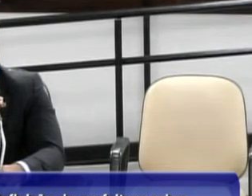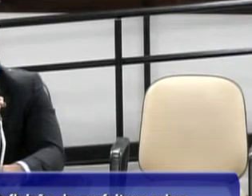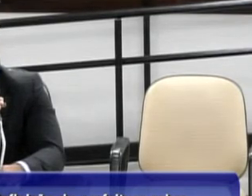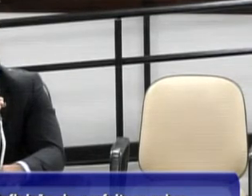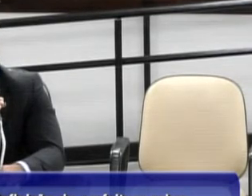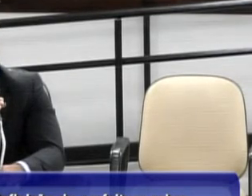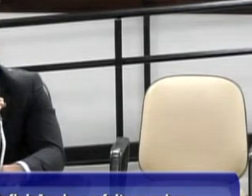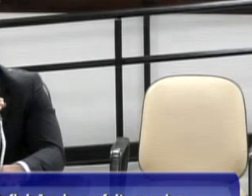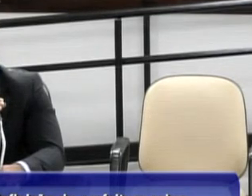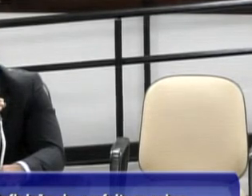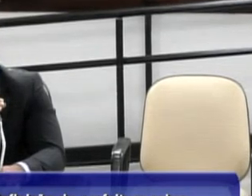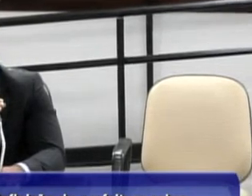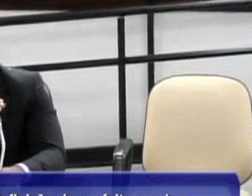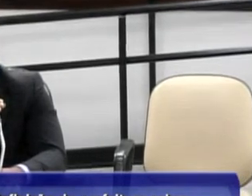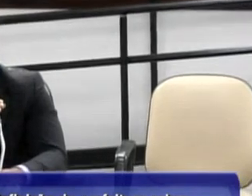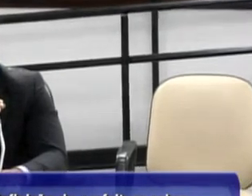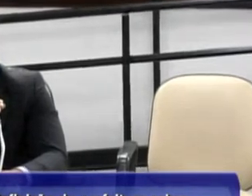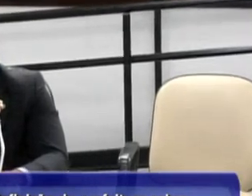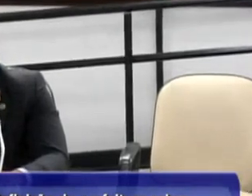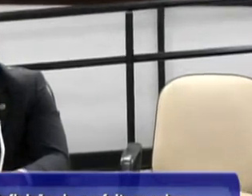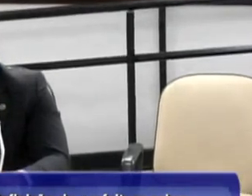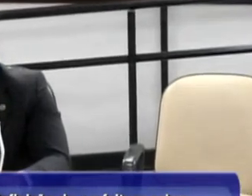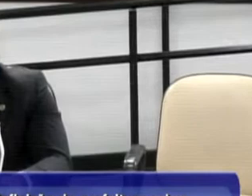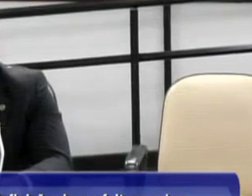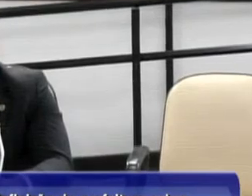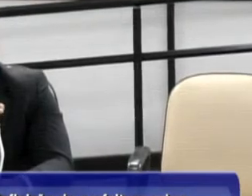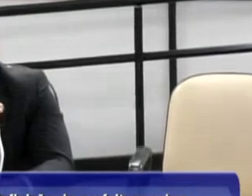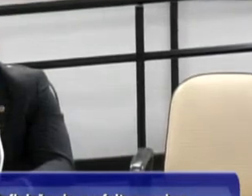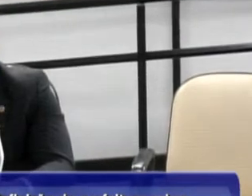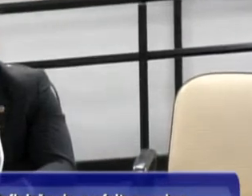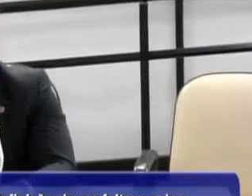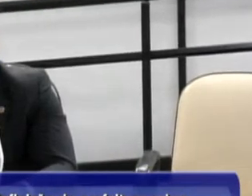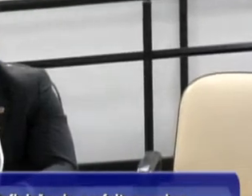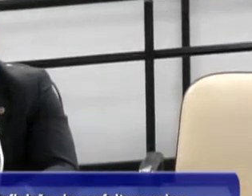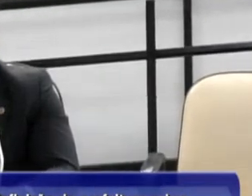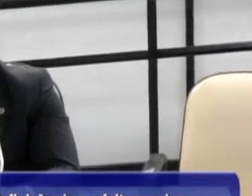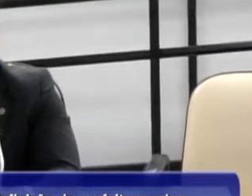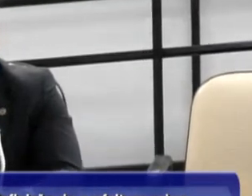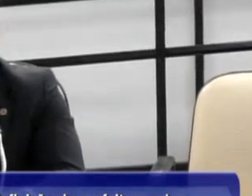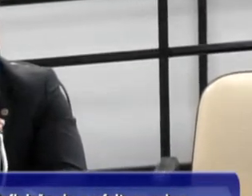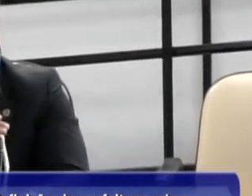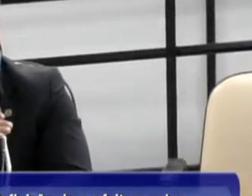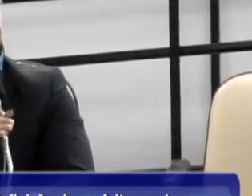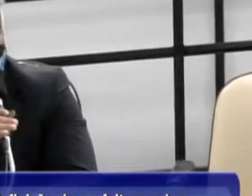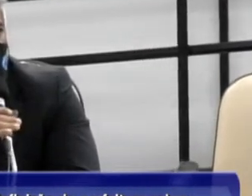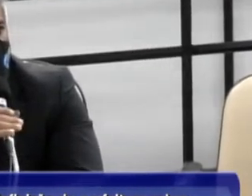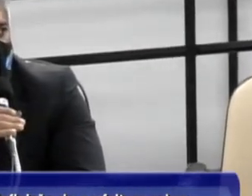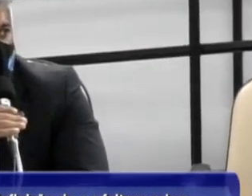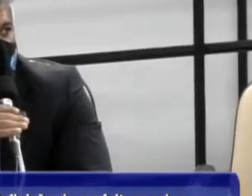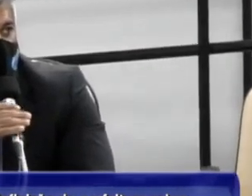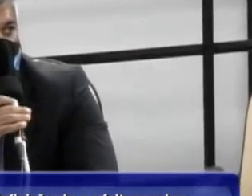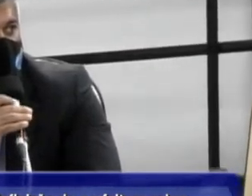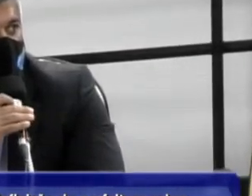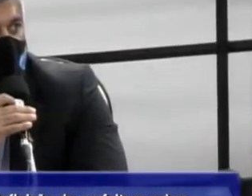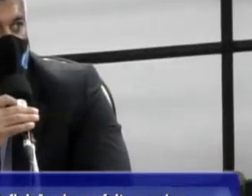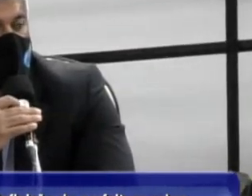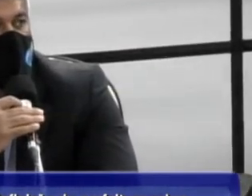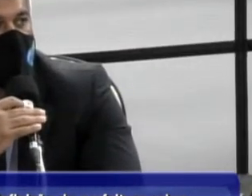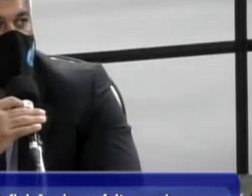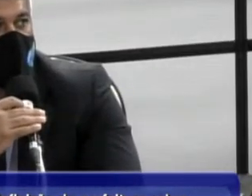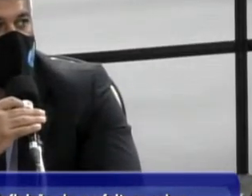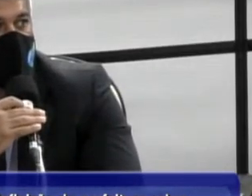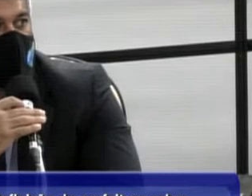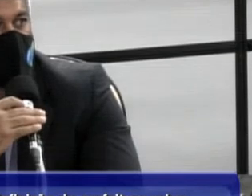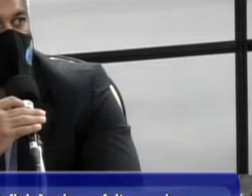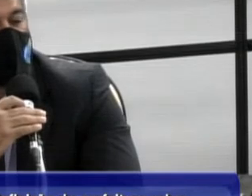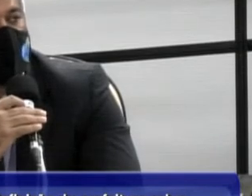mais vereadores que estão à disposição também, vamos sim. E se eles não resolver, eu não sei dirigir o trator, não sei como é que faz, mas vamos arrumar quem faz. Tem que arrumar,